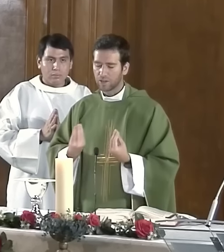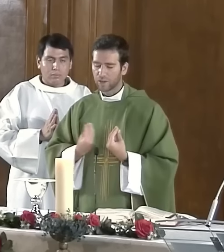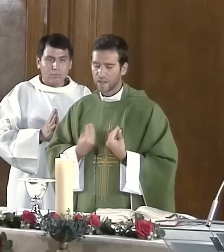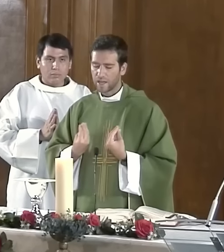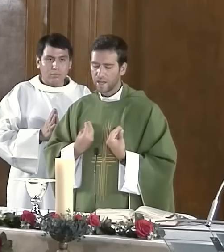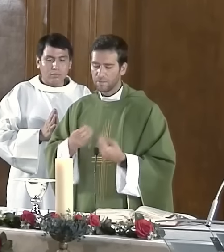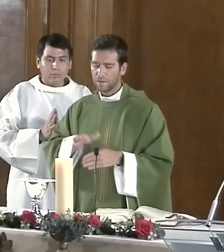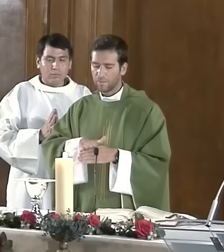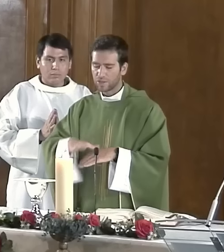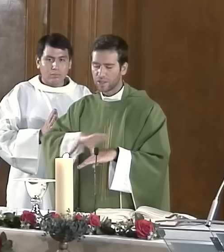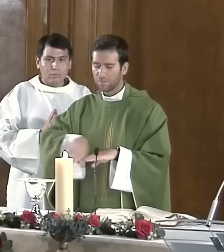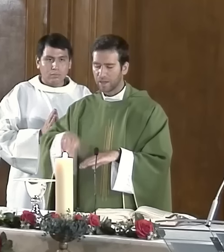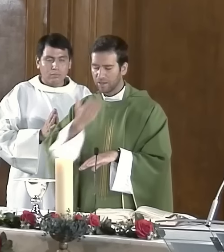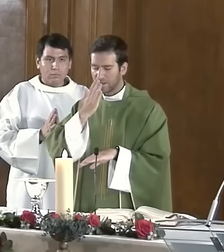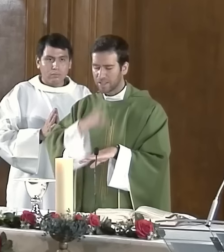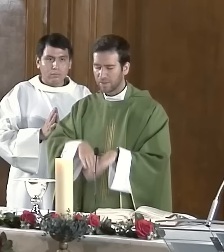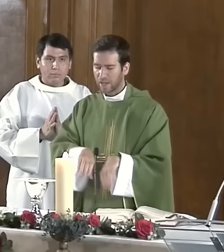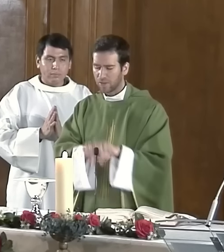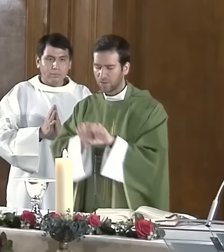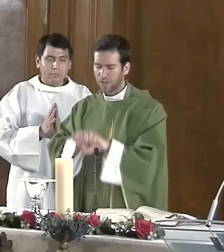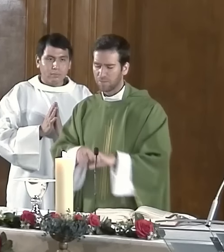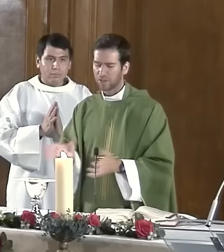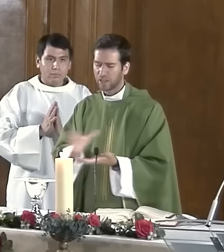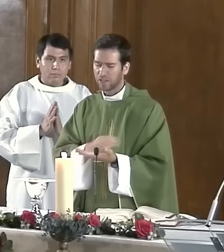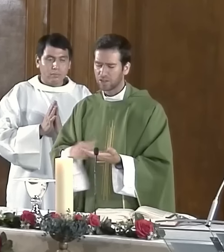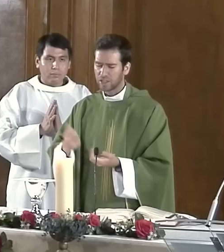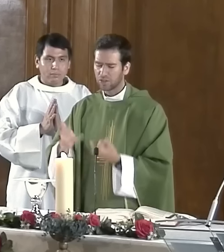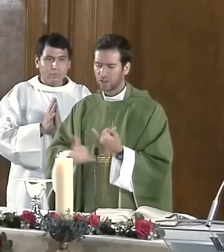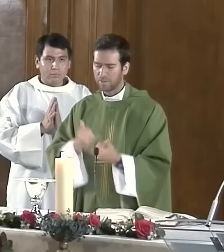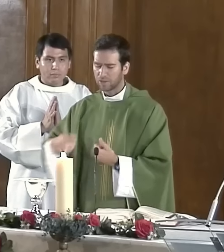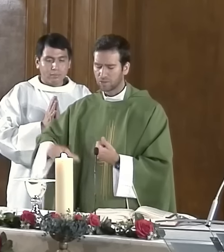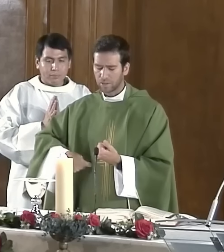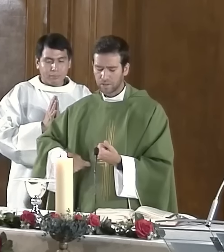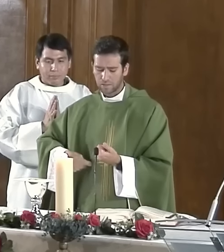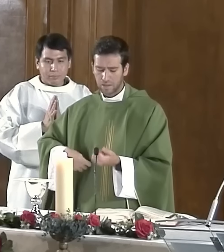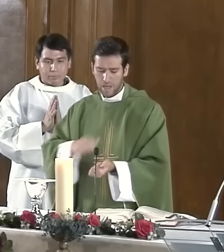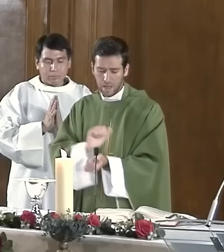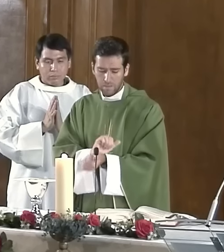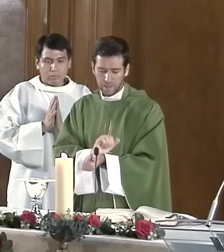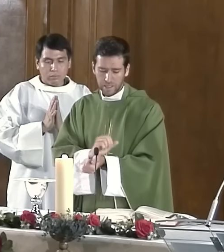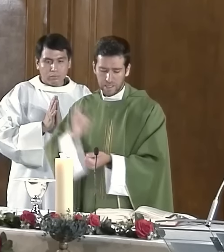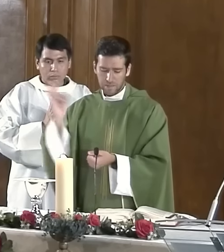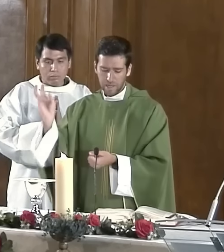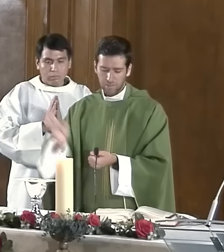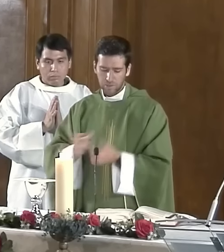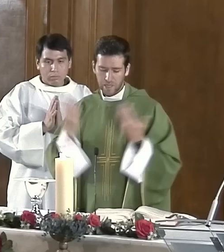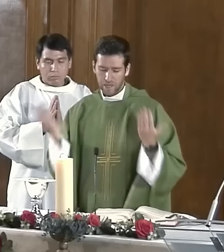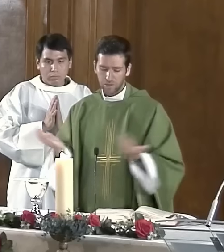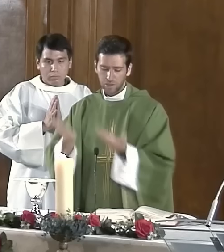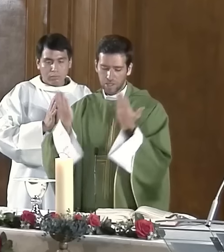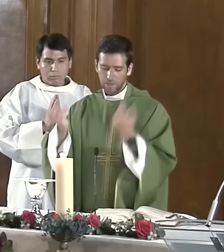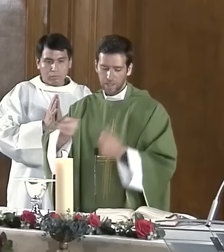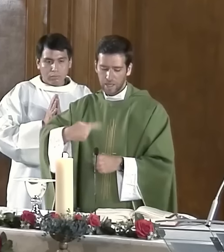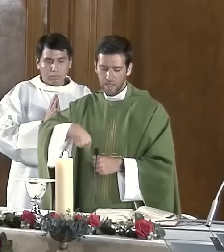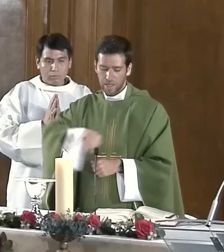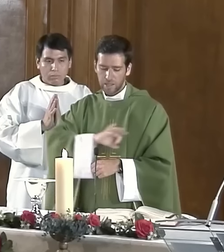misericordia, vivamos siempre libres de pecado y protegidos de toda perturbación, mientras esperamos la gloriosa venida de